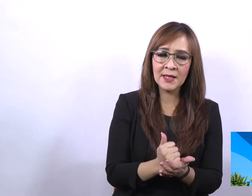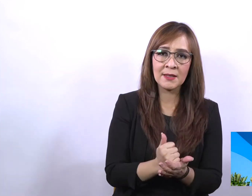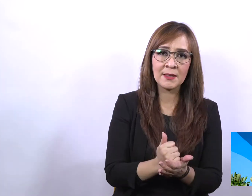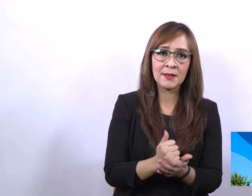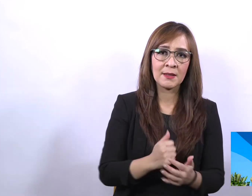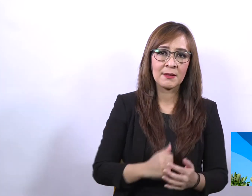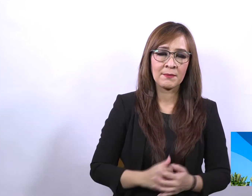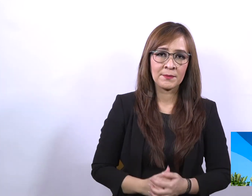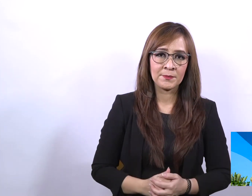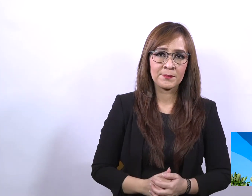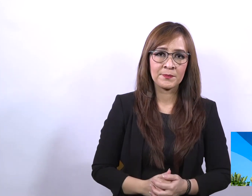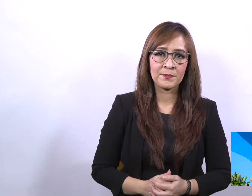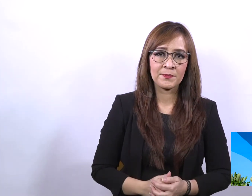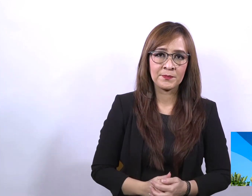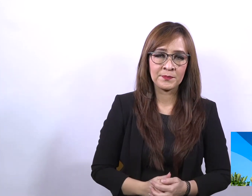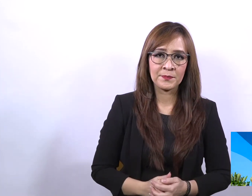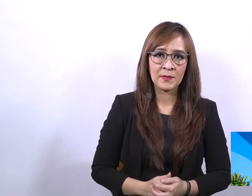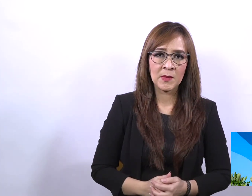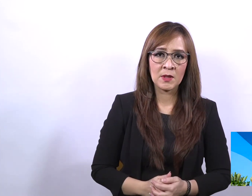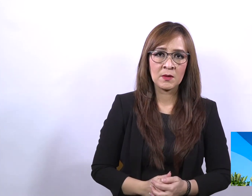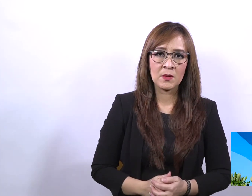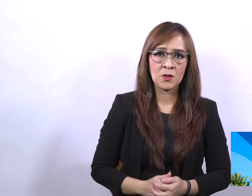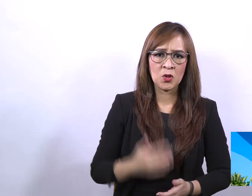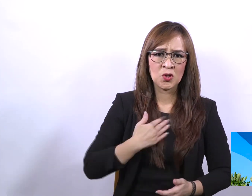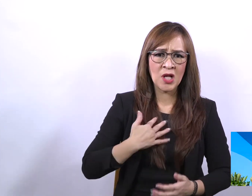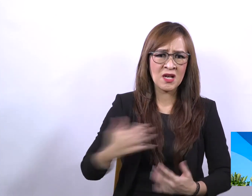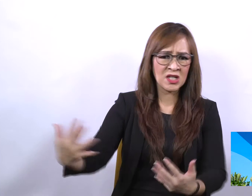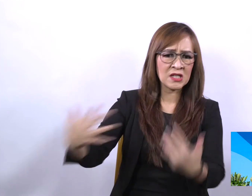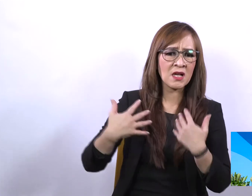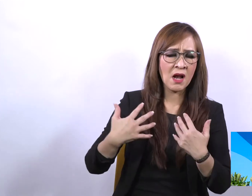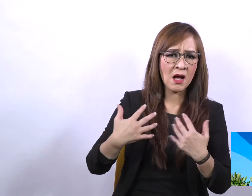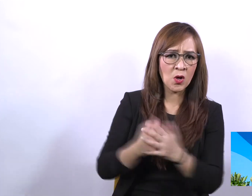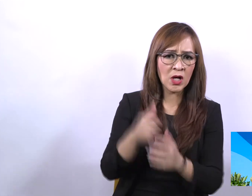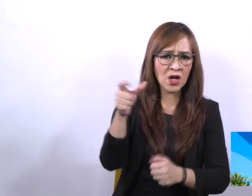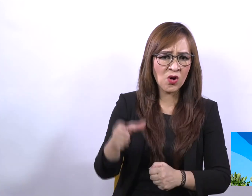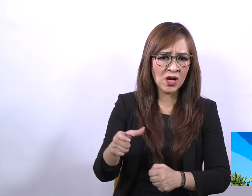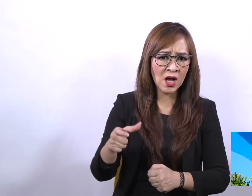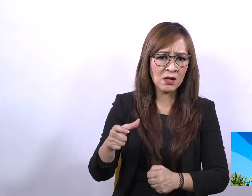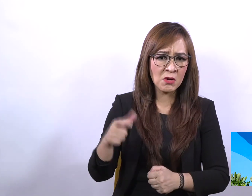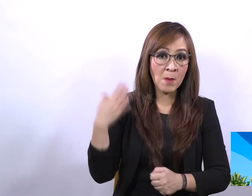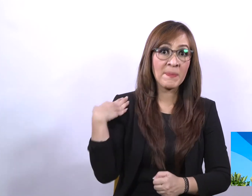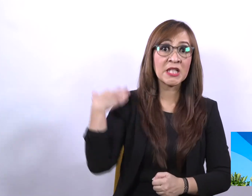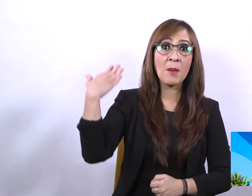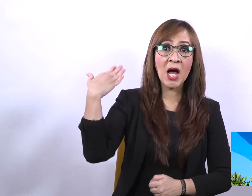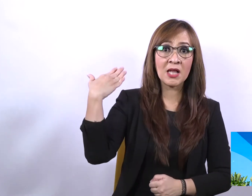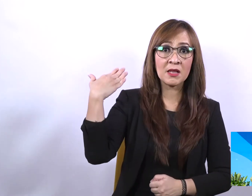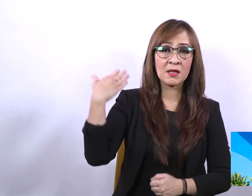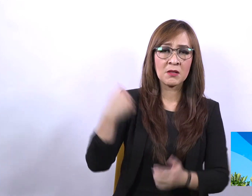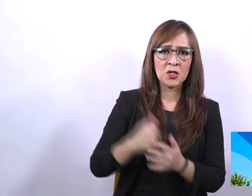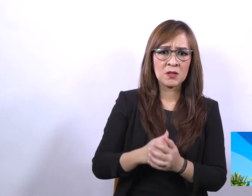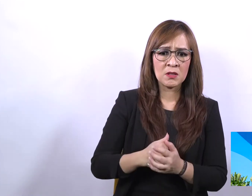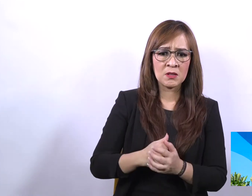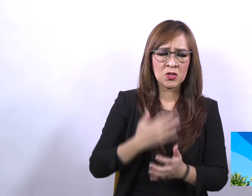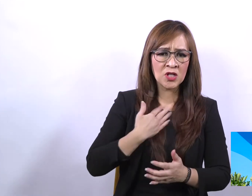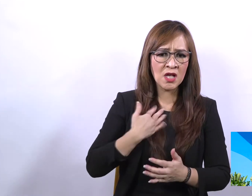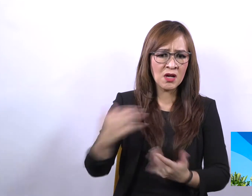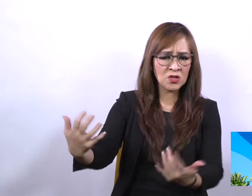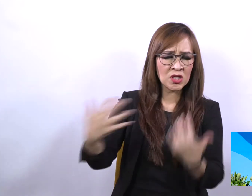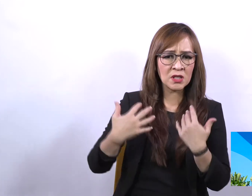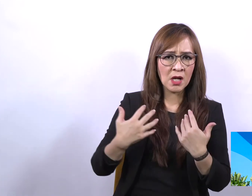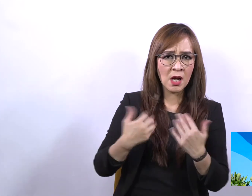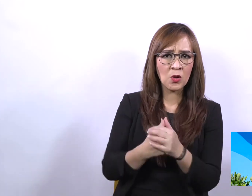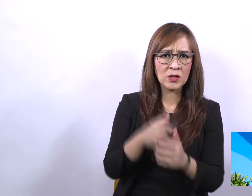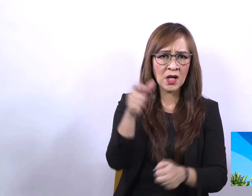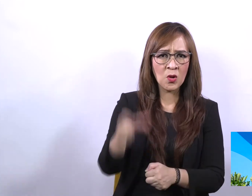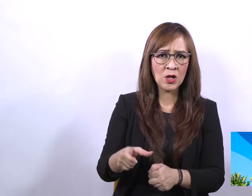coba menatap saya berkata bisa diserang oleh Jenderal pendeta saya bisa orang-orang yang berpangkat tinggi pernyataan saya diserang oleh orang kaya saya diserang oleh orang yang Waduh